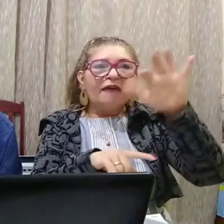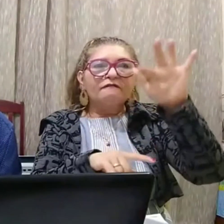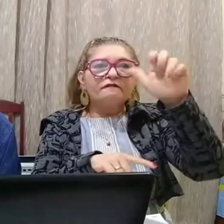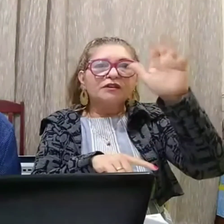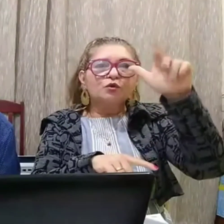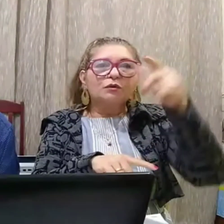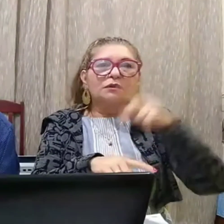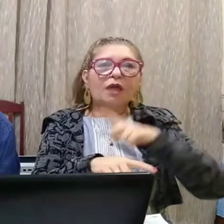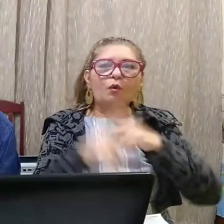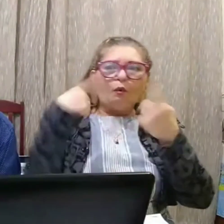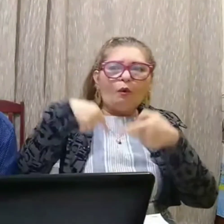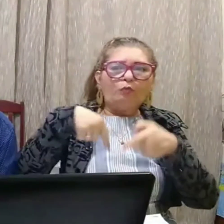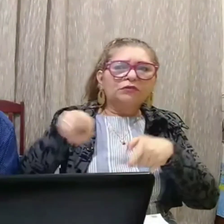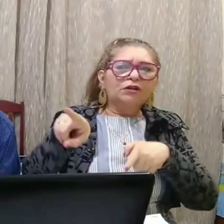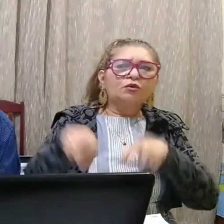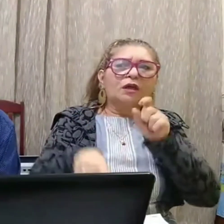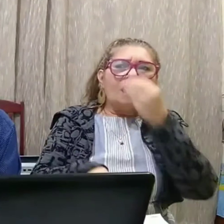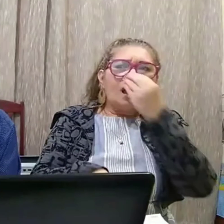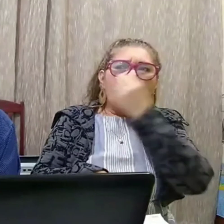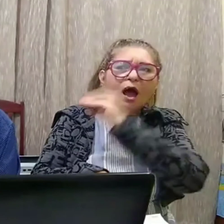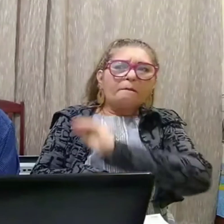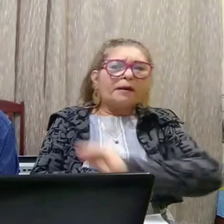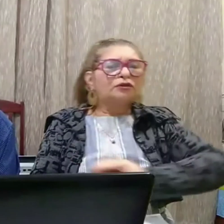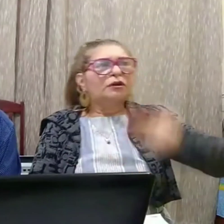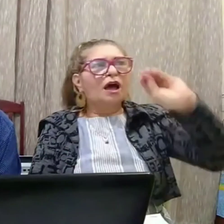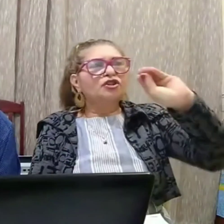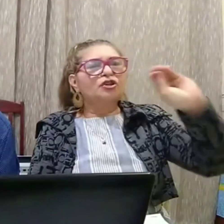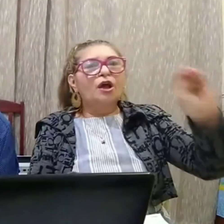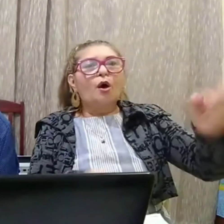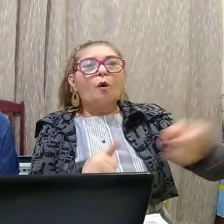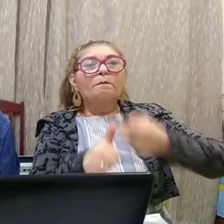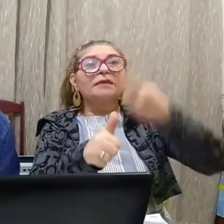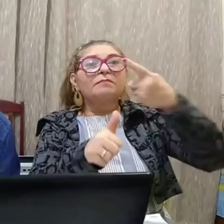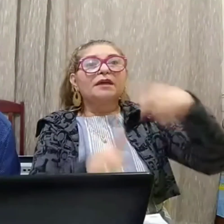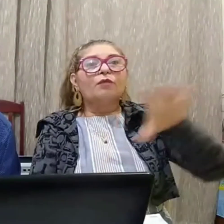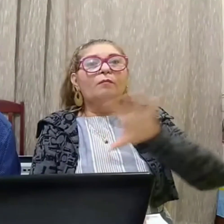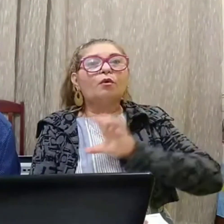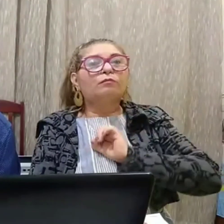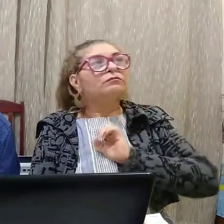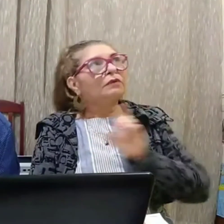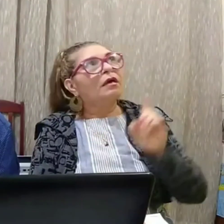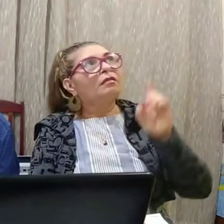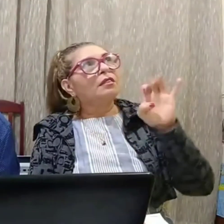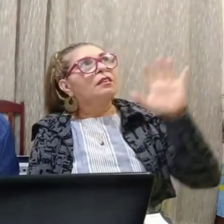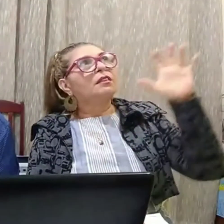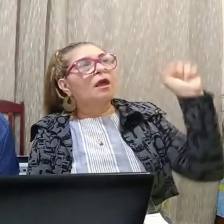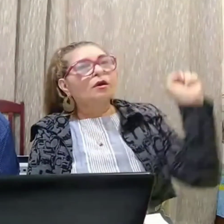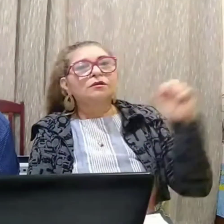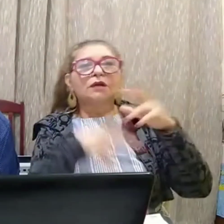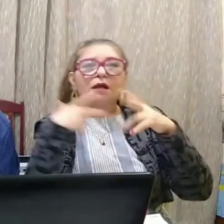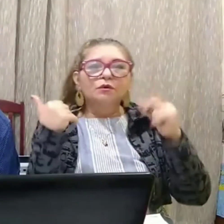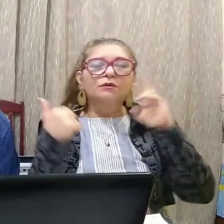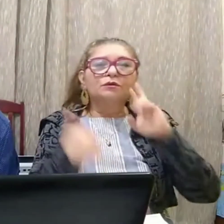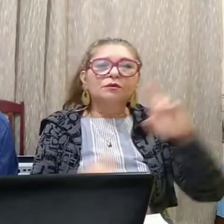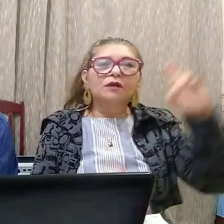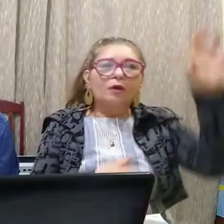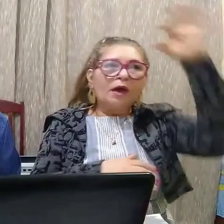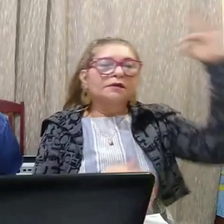contra ti que abandonaste o teu primeiro amor. E a ideia aqui é,